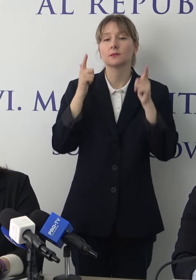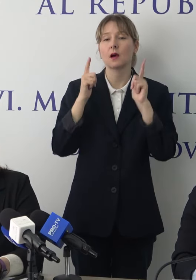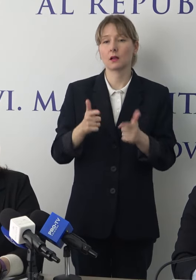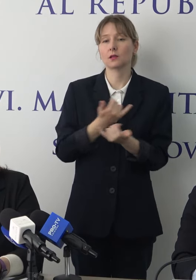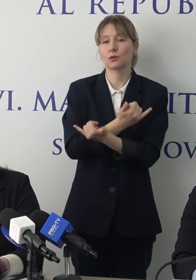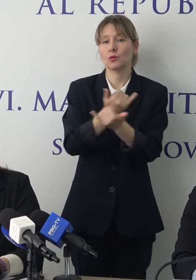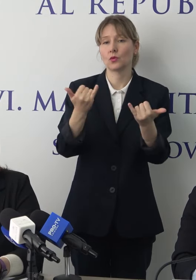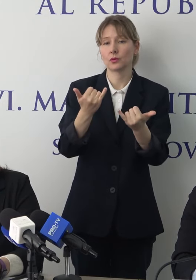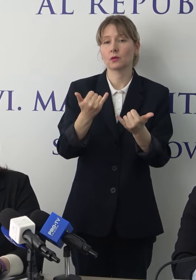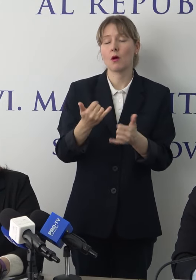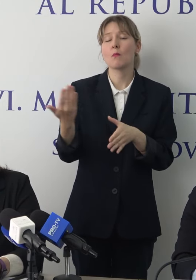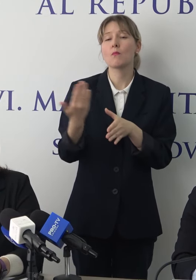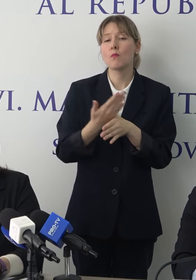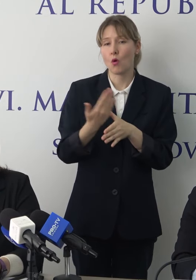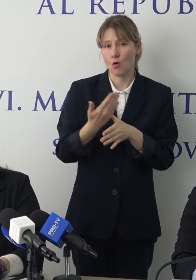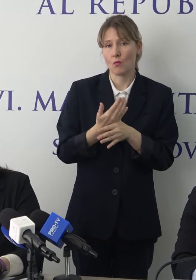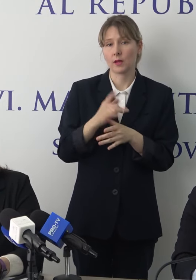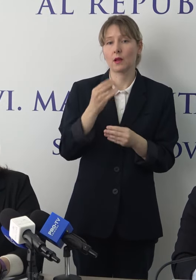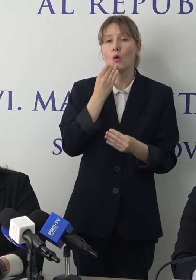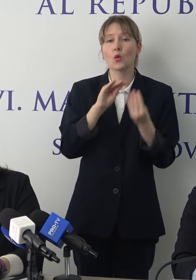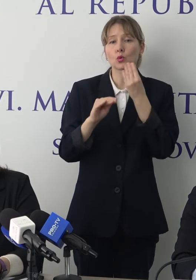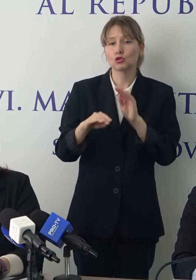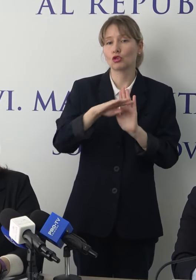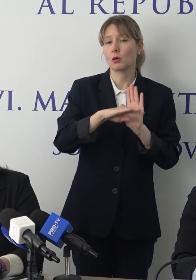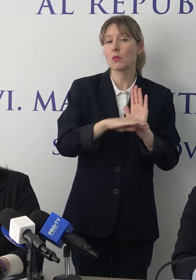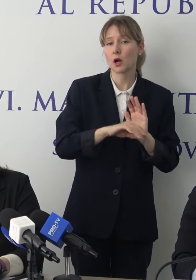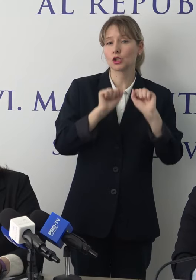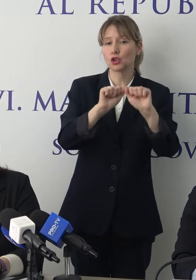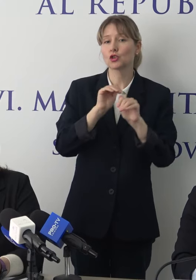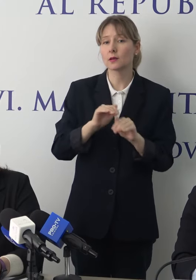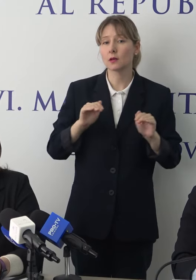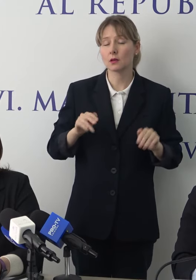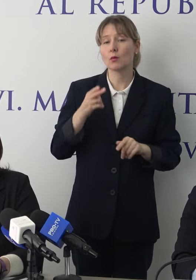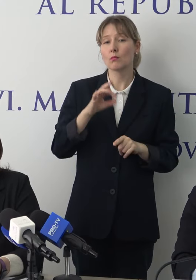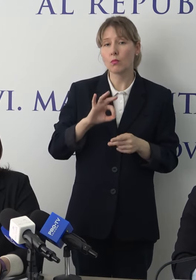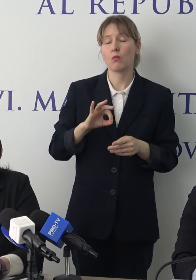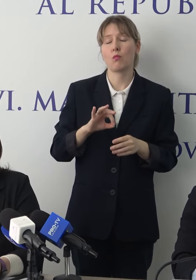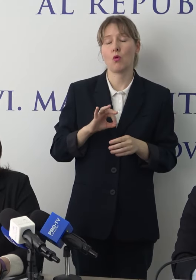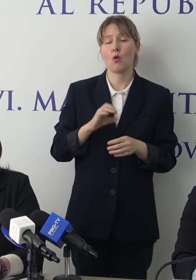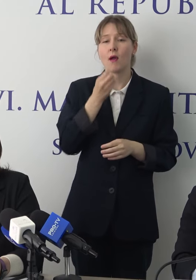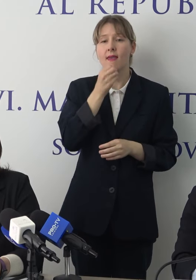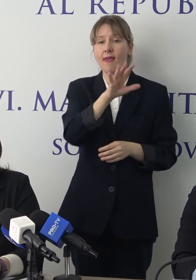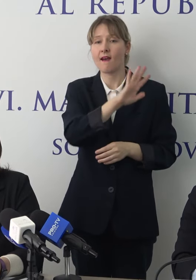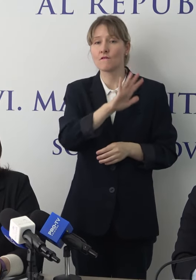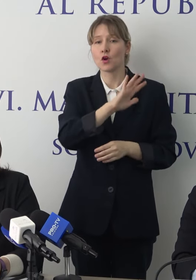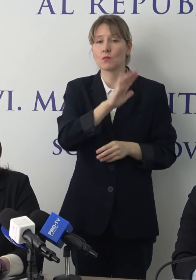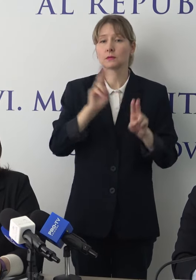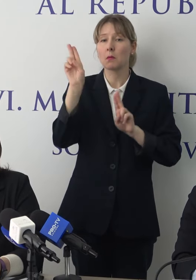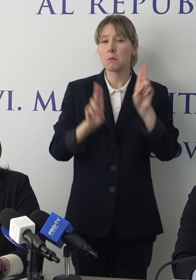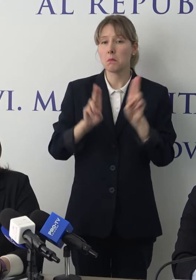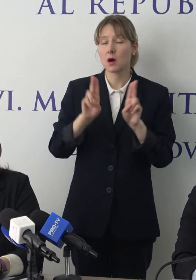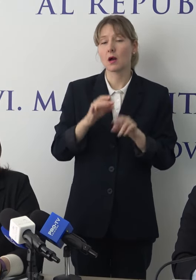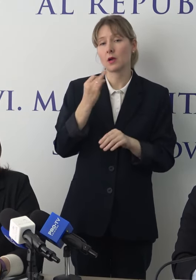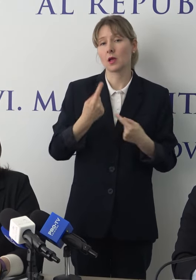oferim asistență pentru fortificarea sistemului de protecție a copilului în conformitate cu standardele europene și în conformitate cu